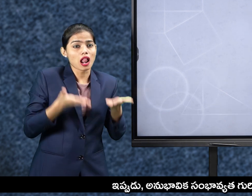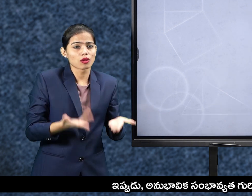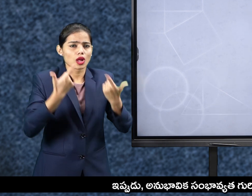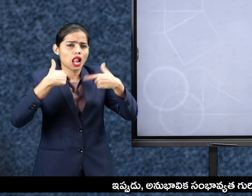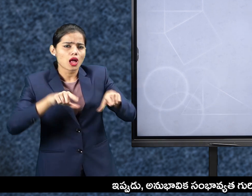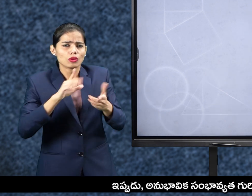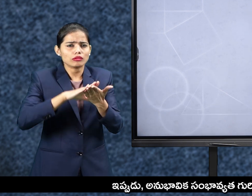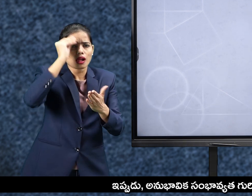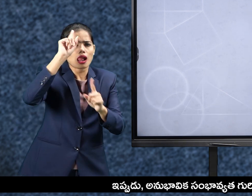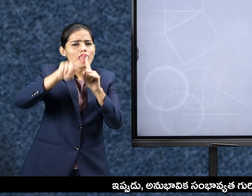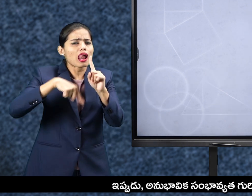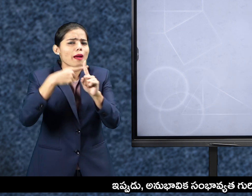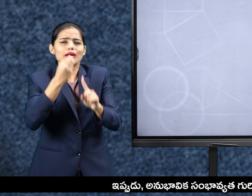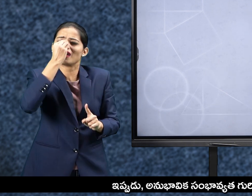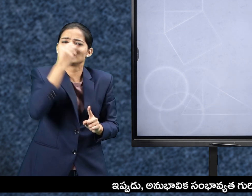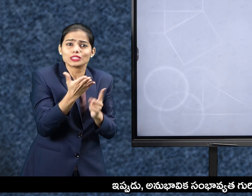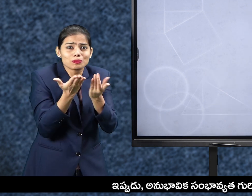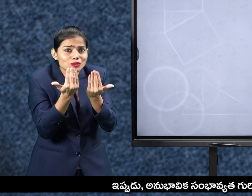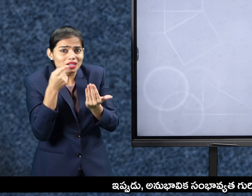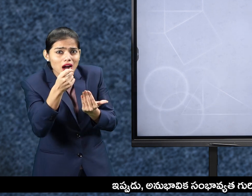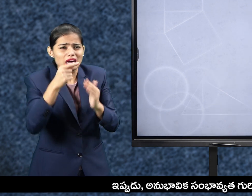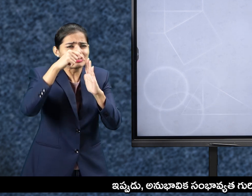ఇప్పుడు అనుభావిక సంభావ్యత గురించి వివరంగా తెలుసుకుందాం.